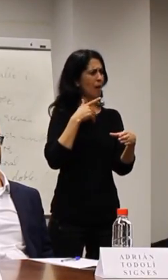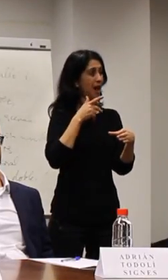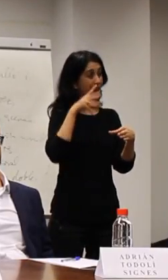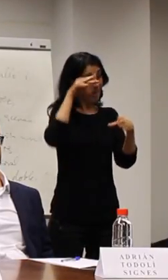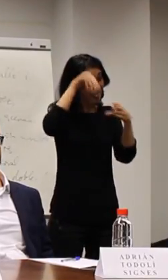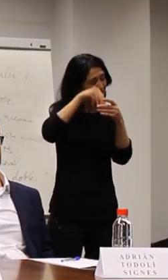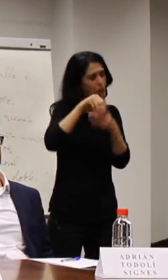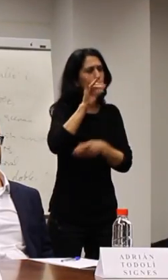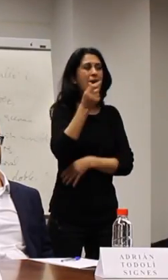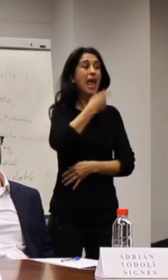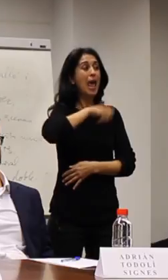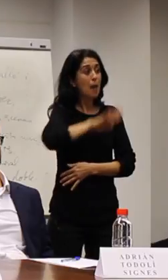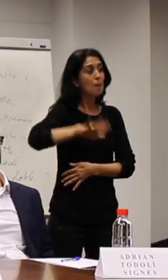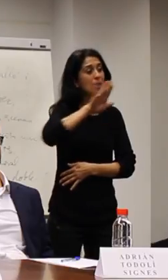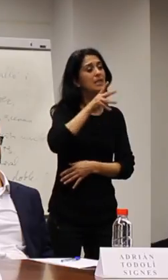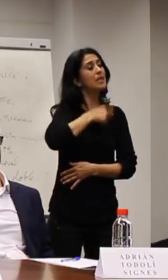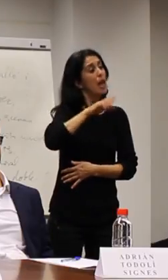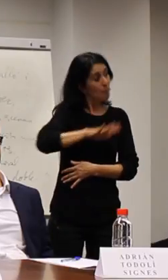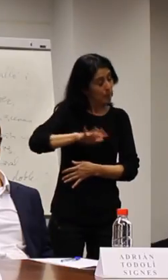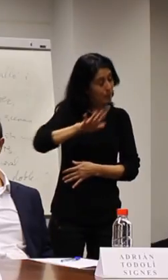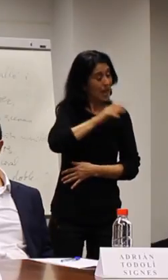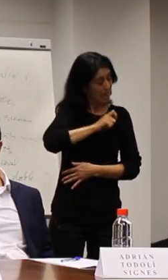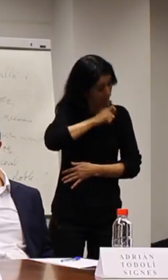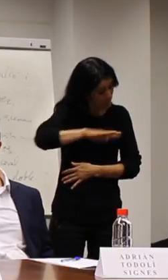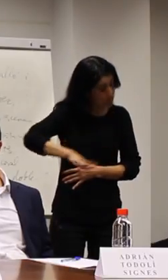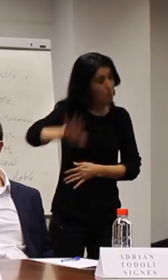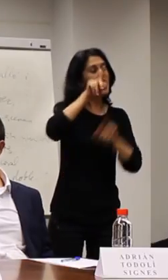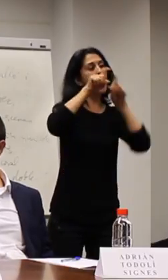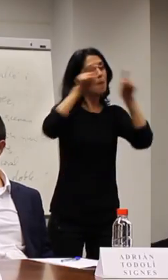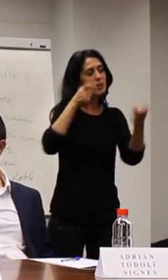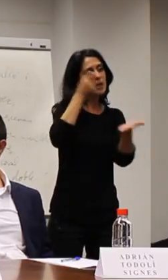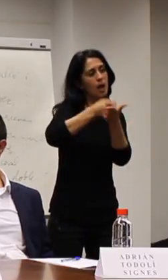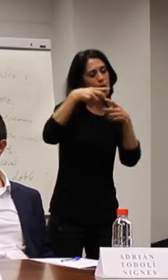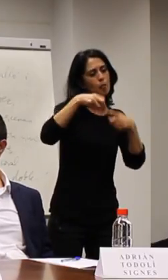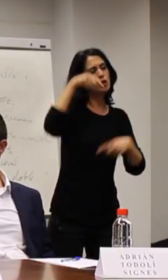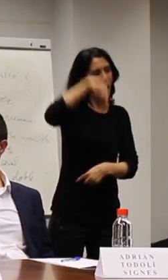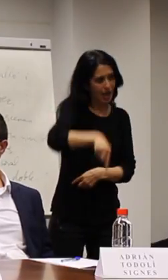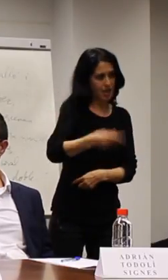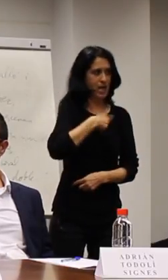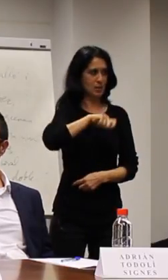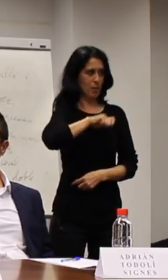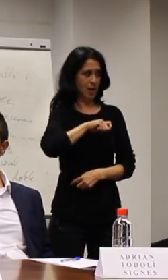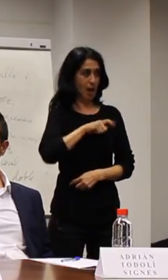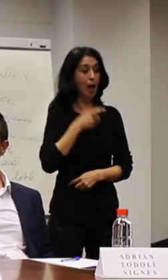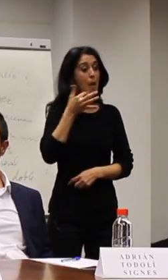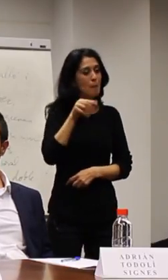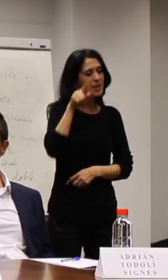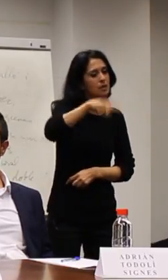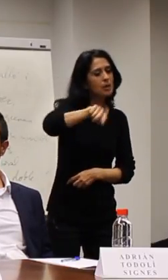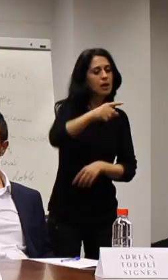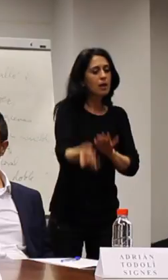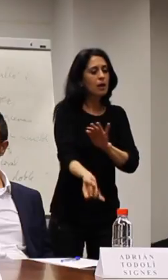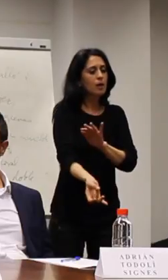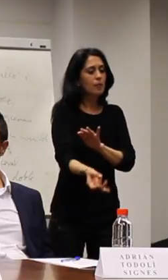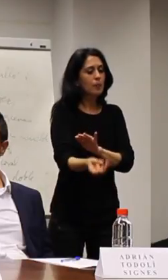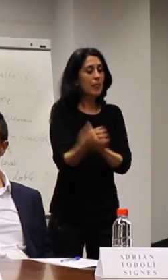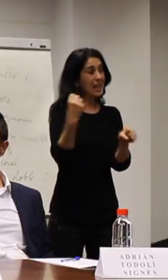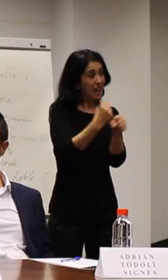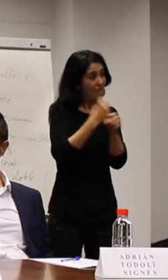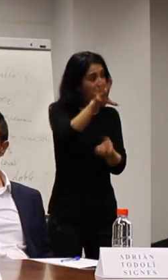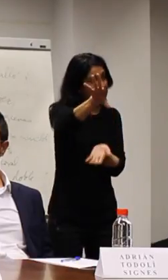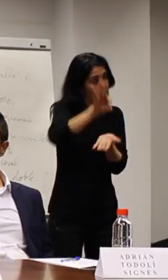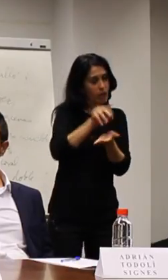impuestos religiosamente en España y controlan que todos los usuarios de esa plataforma, por ejemplo, sean autónomos. Nadie les obliga, la ley no les